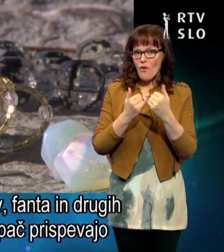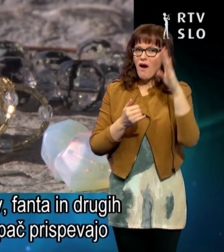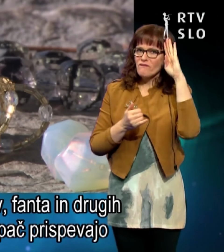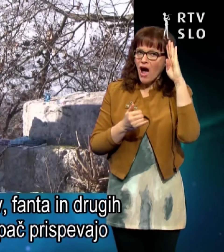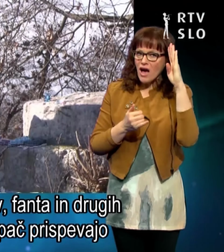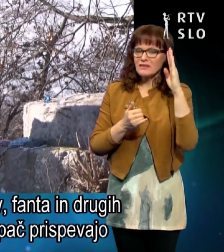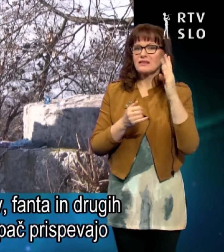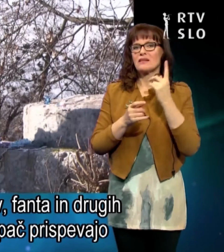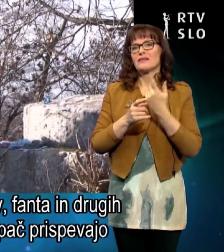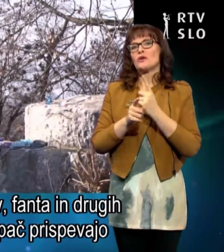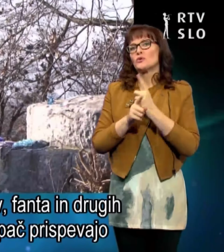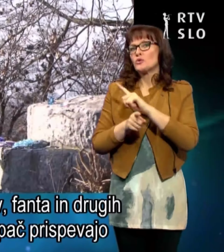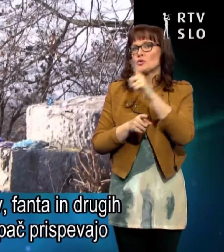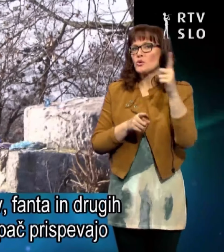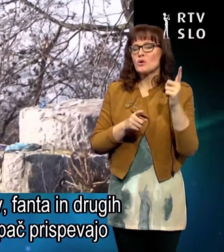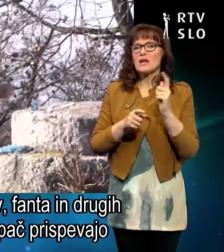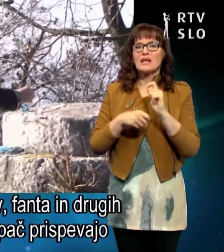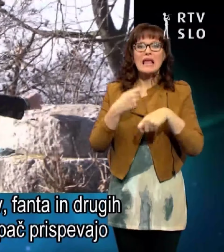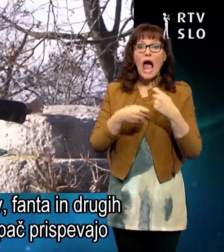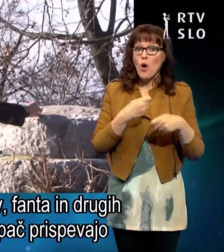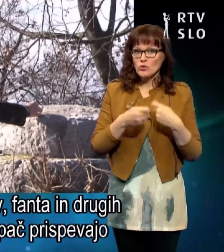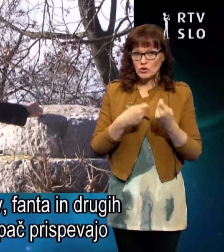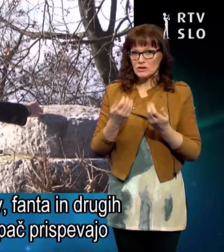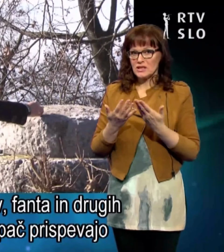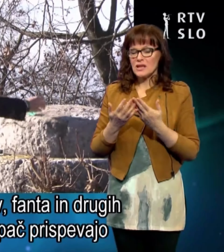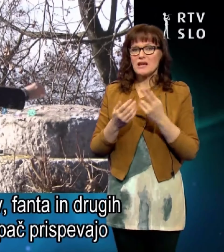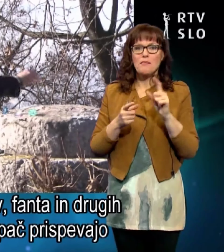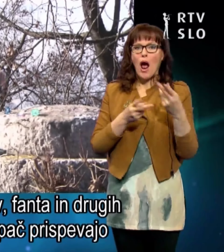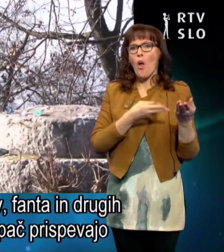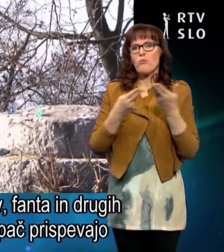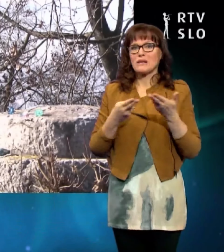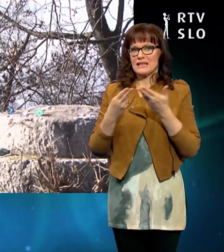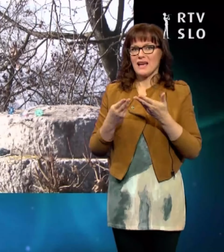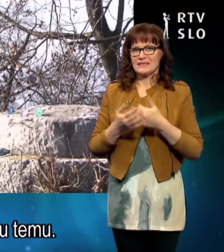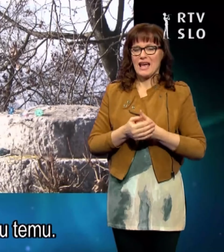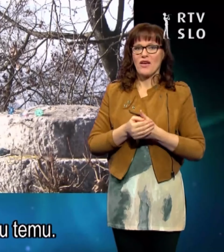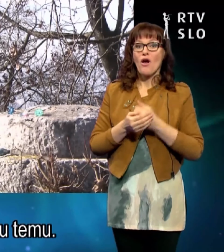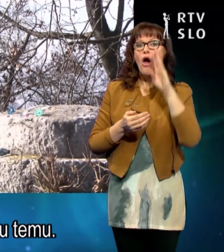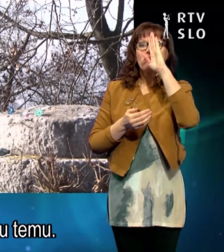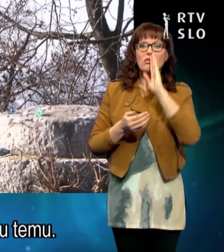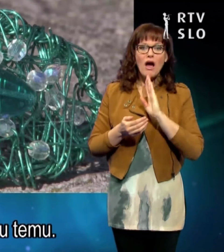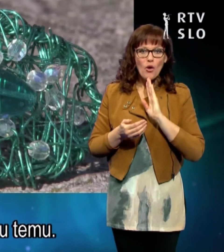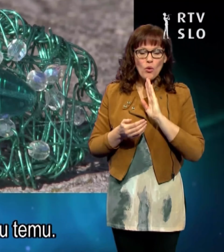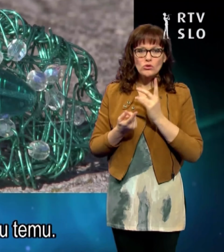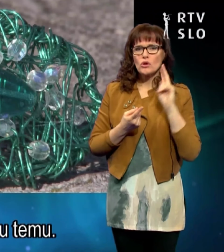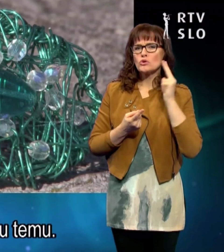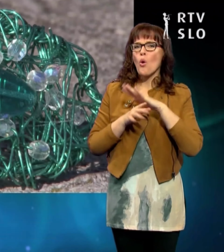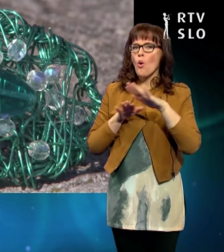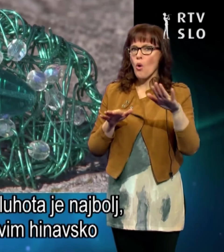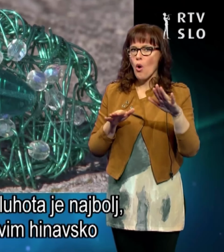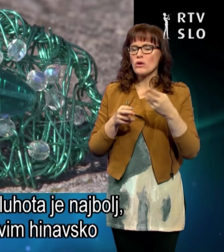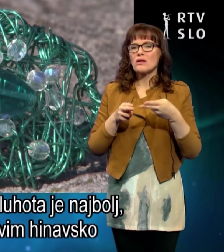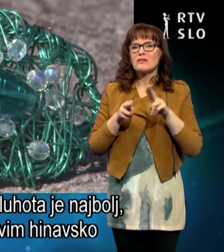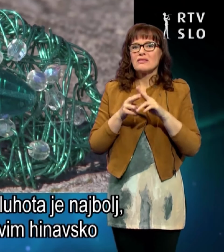fanta in pa drugih dejavnosti, ki pač tako malo prinesel. Naglušnost, pa gluhota je v bistvu